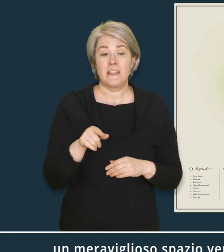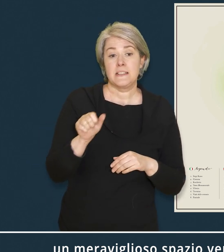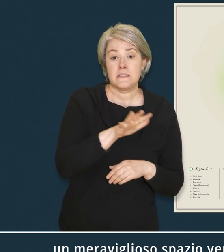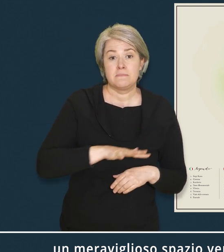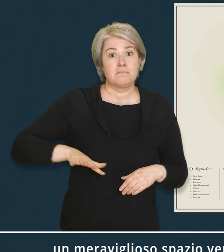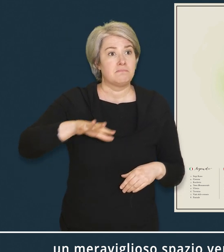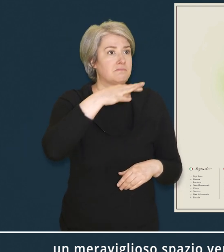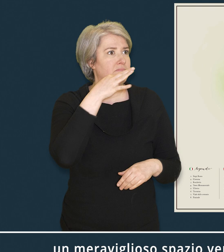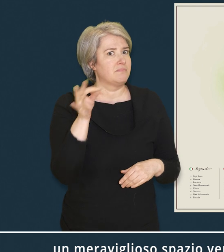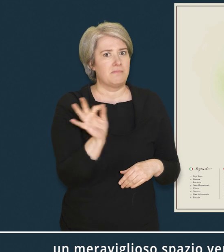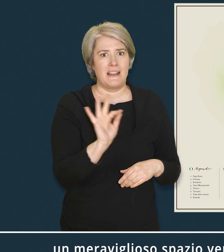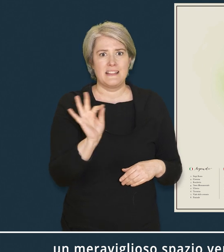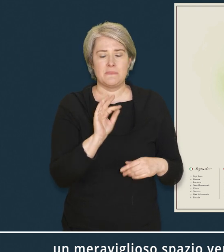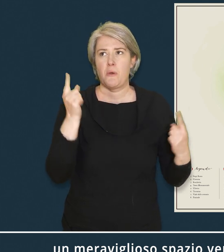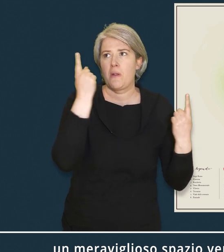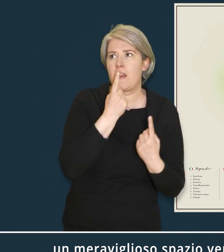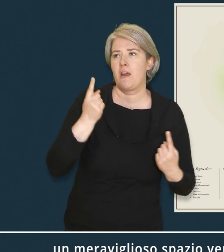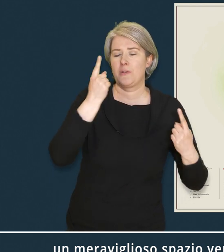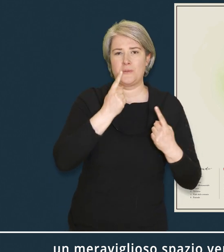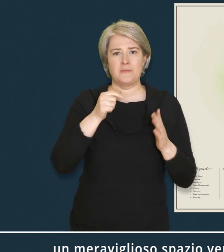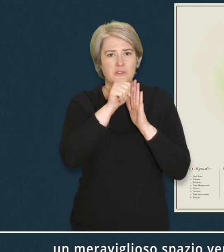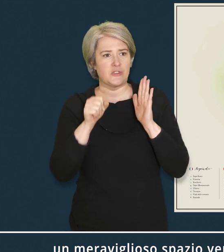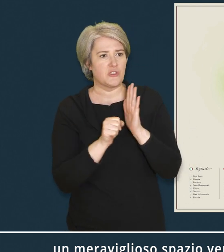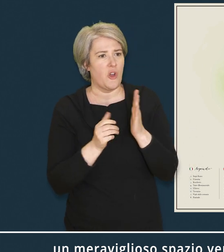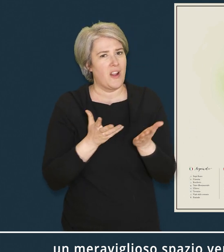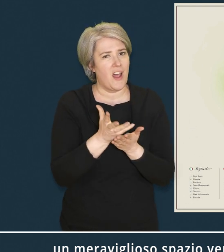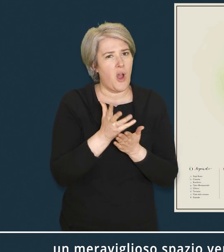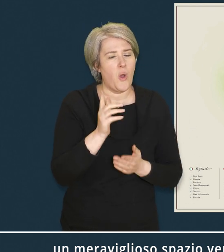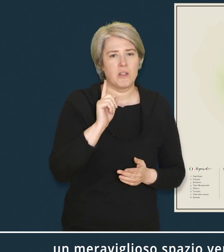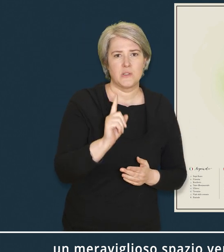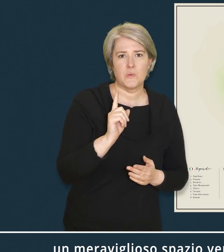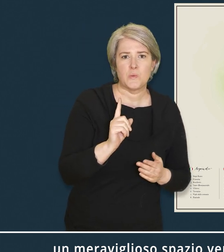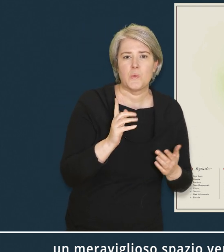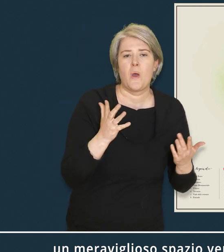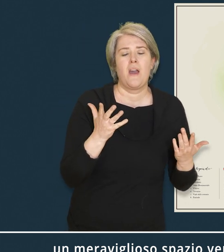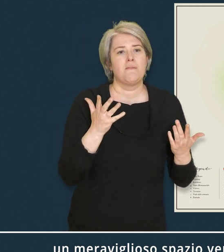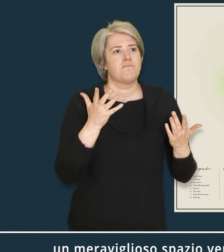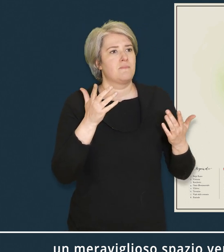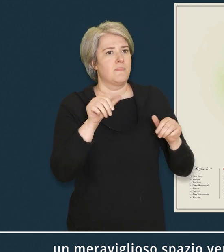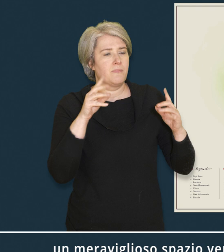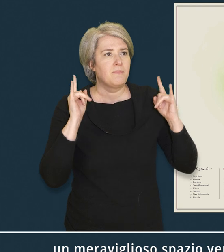storia attraverso gli alberi, i fiori e la sua forma.